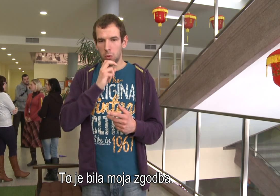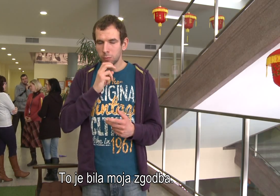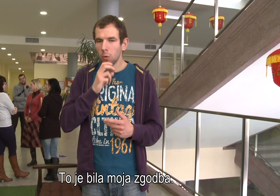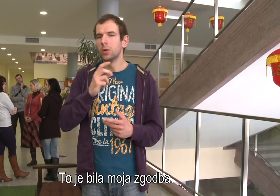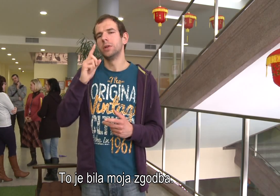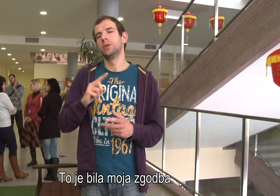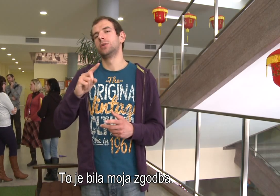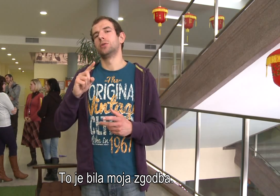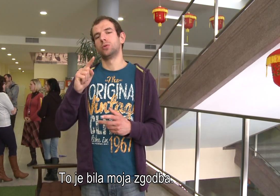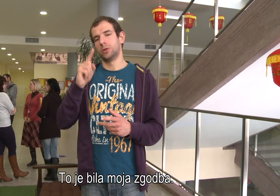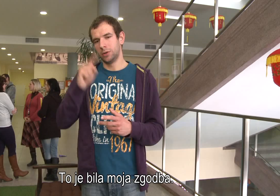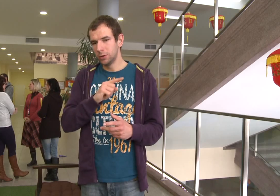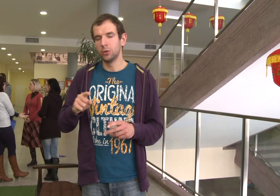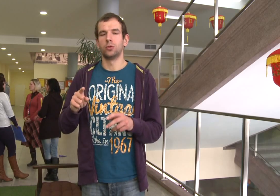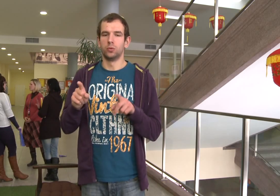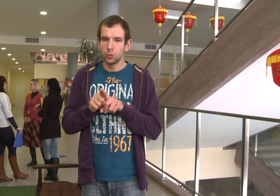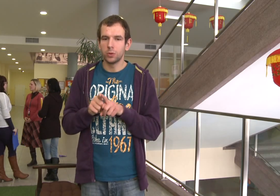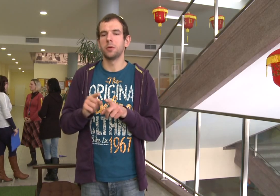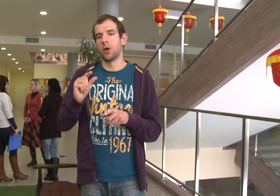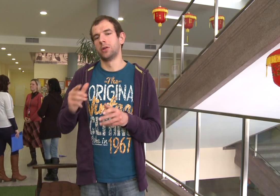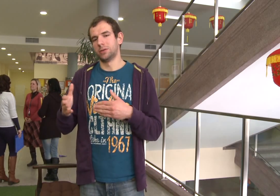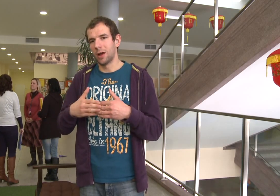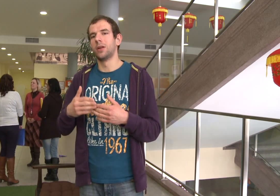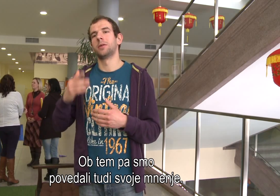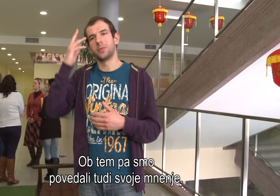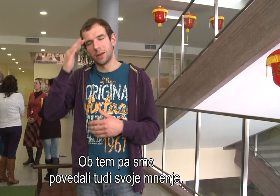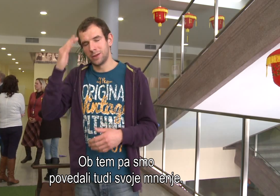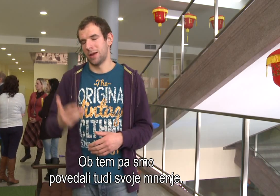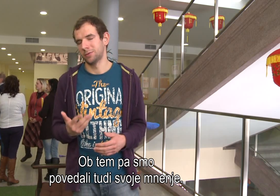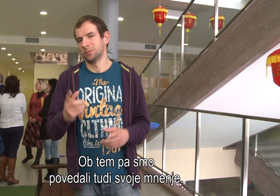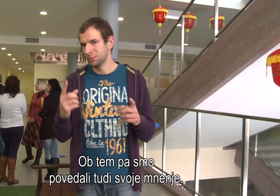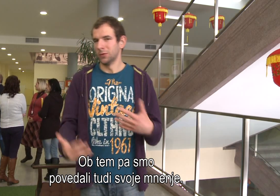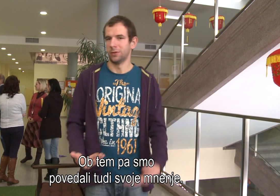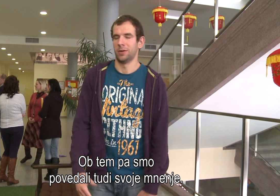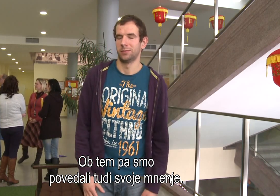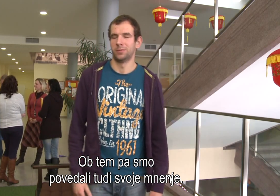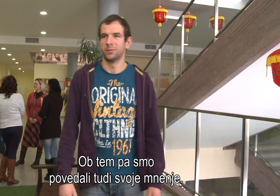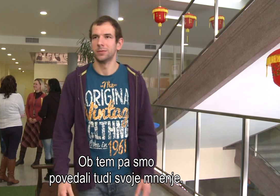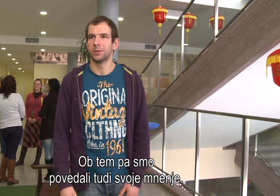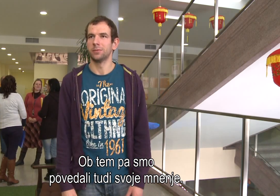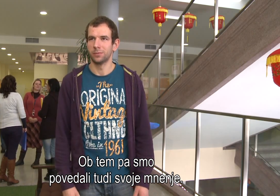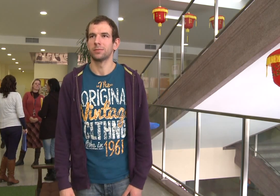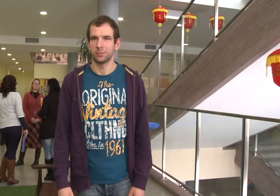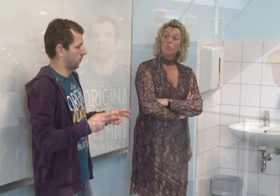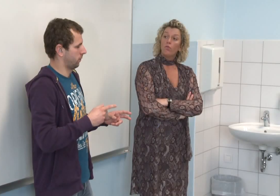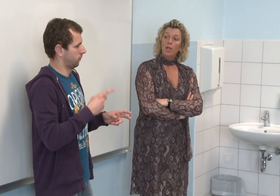slišečimi. To je bila moja zgodba in zraven smo povedali tudi svoje mnenje.